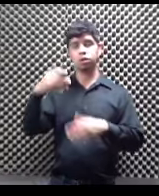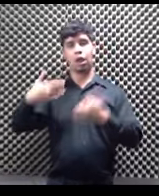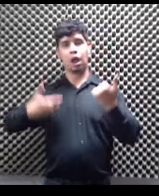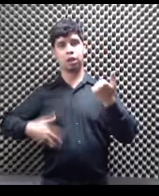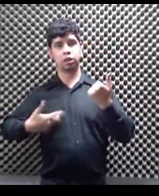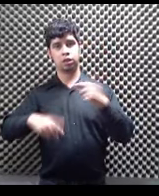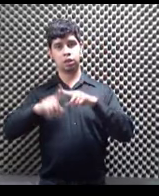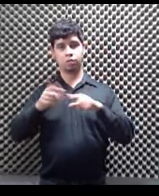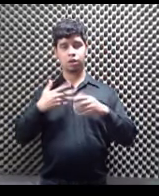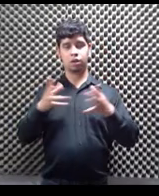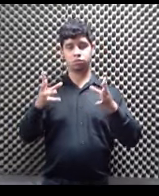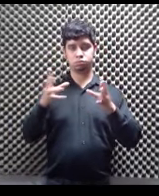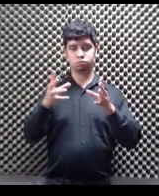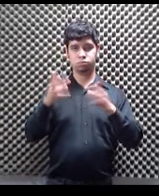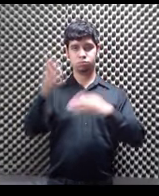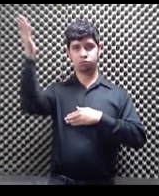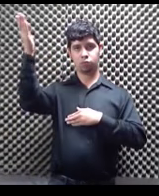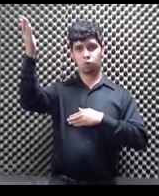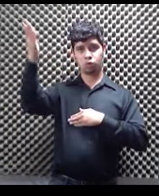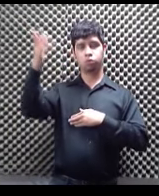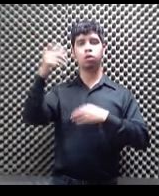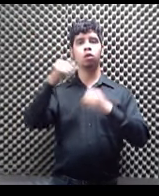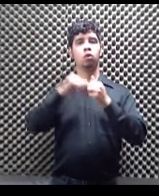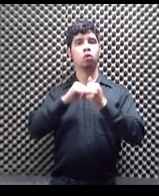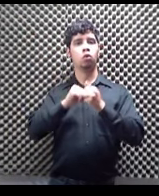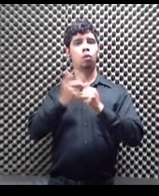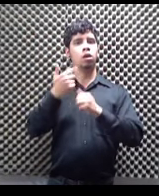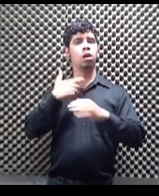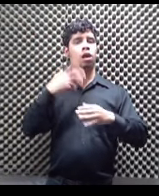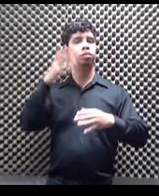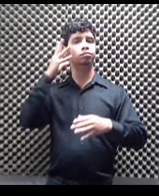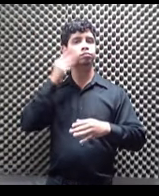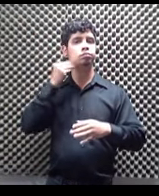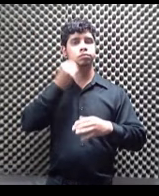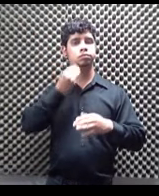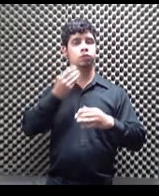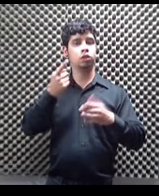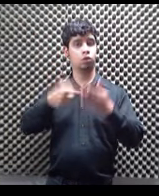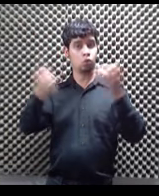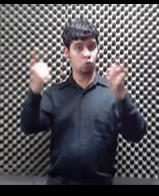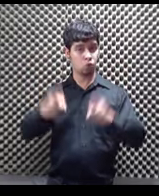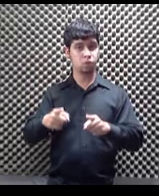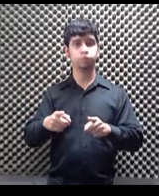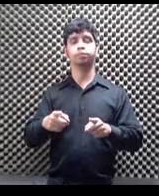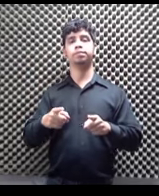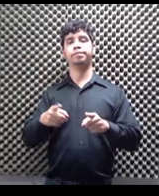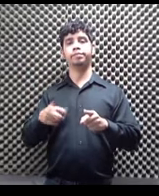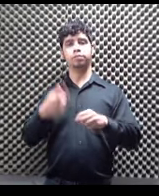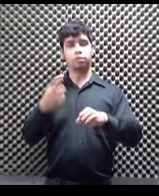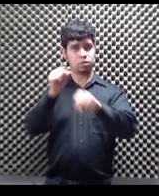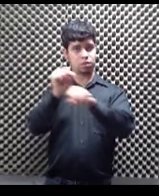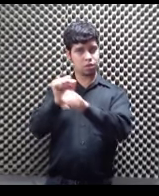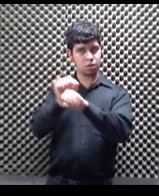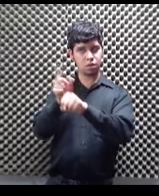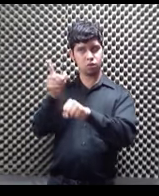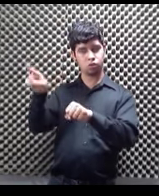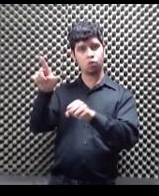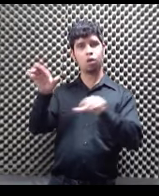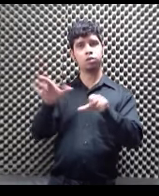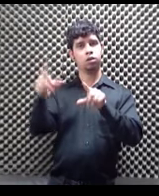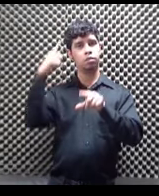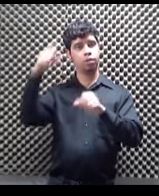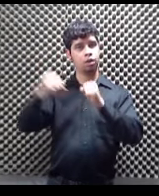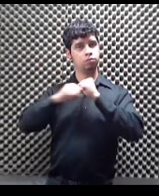un conversatorio, cuál es la experiencia como de los institutos de cine en estos países, como el trabajo que ellos hacen para